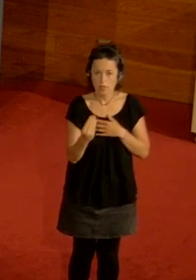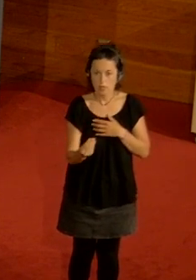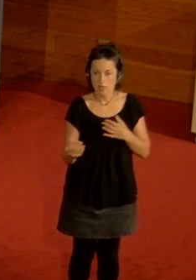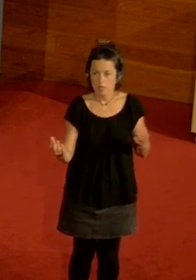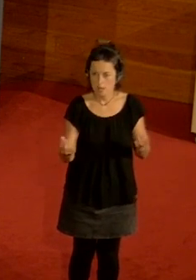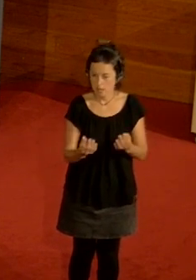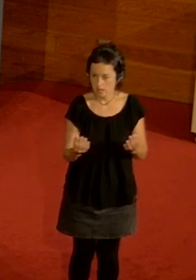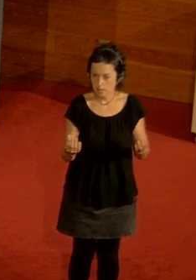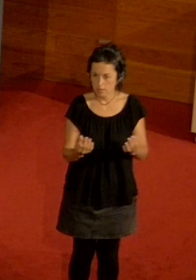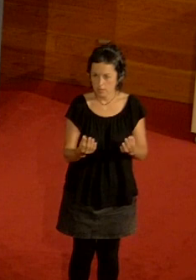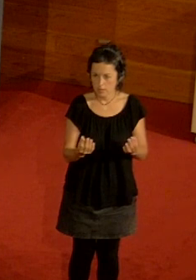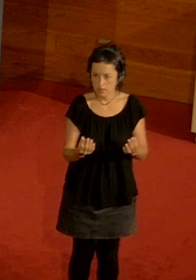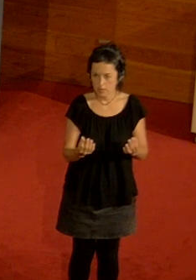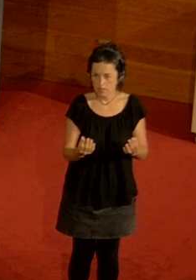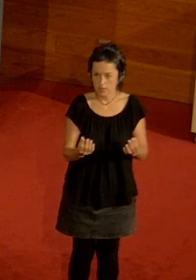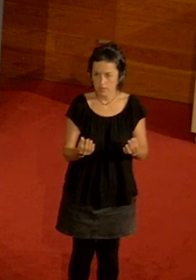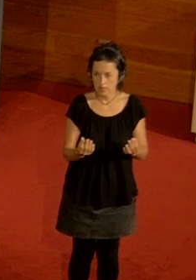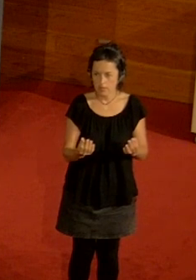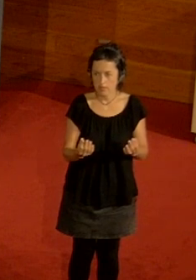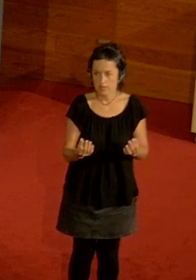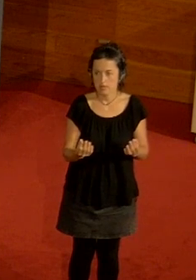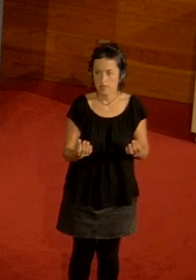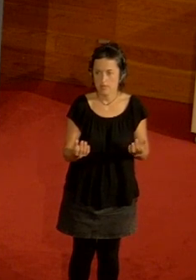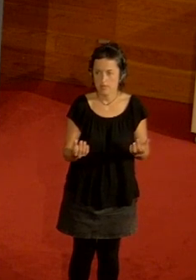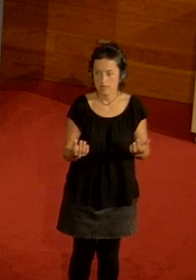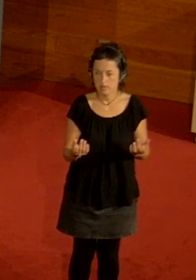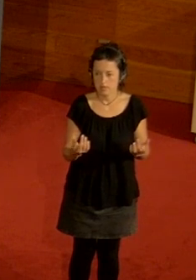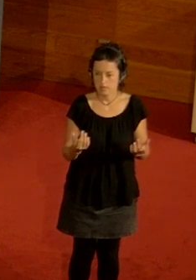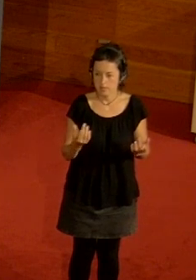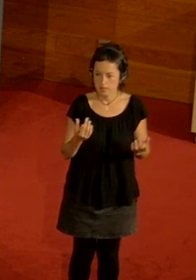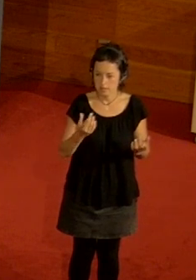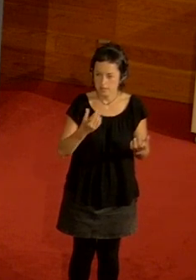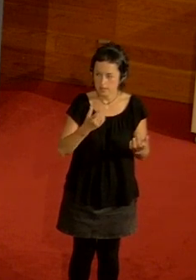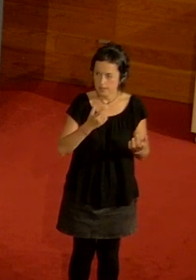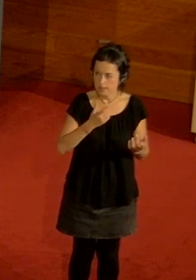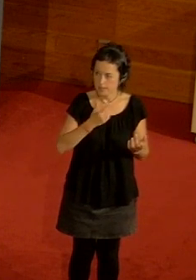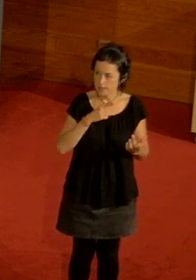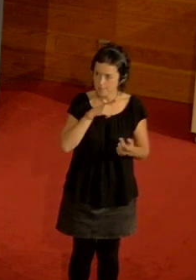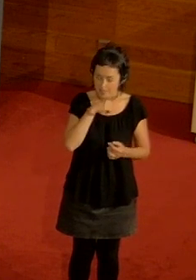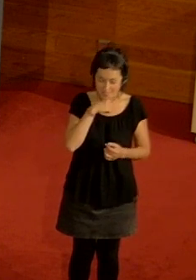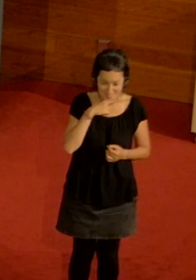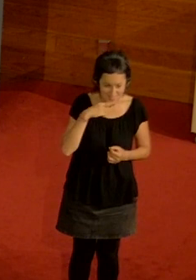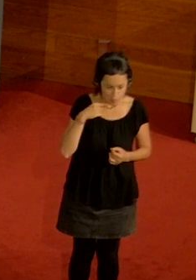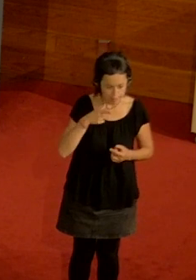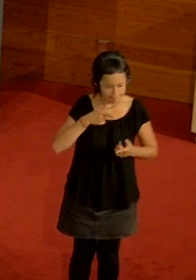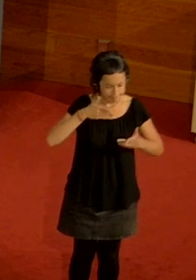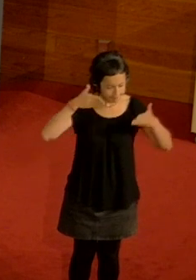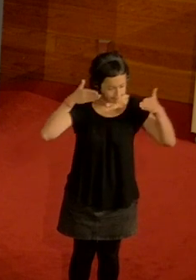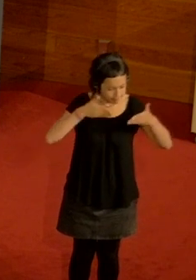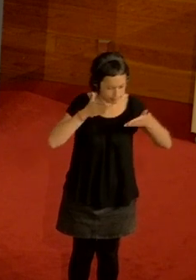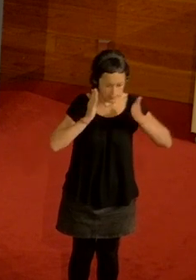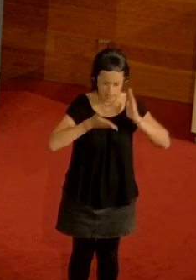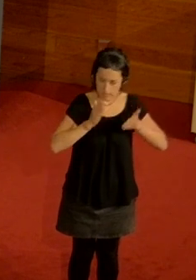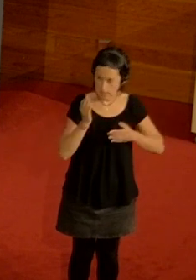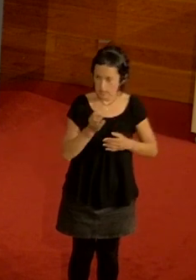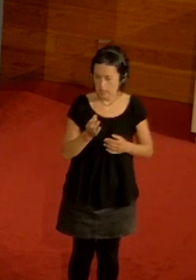ser que tenemos que que tratar sobre tenemos que tratar sobre sobre ello eh